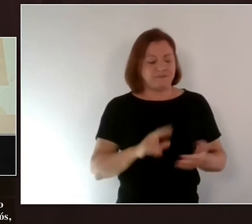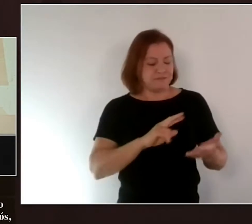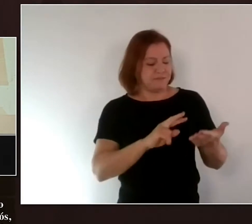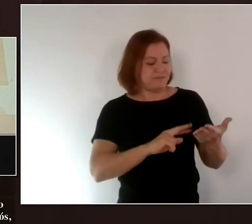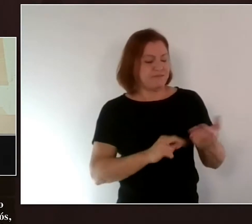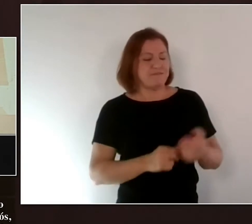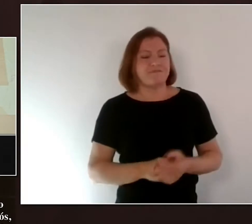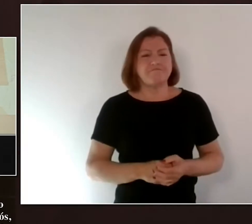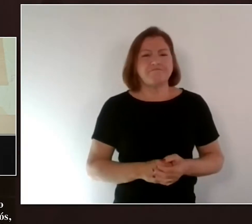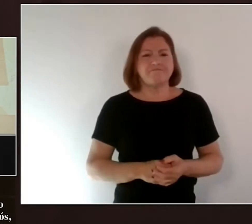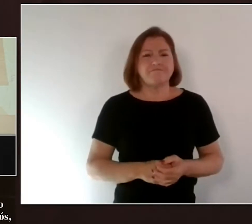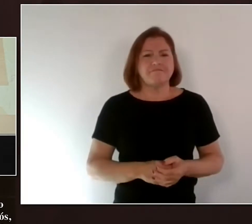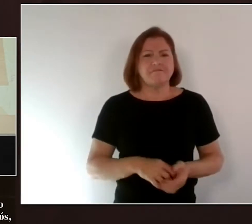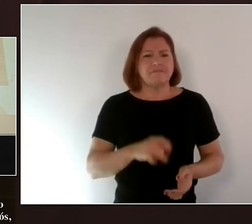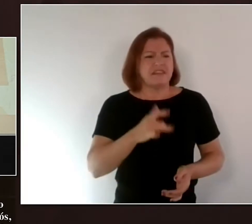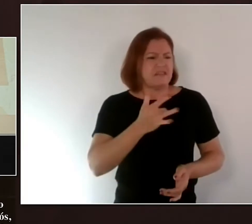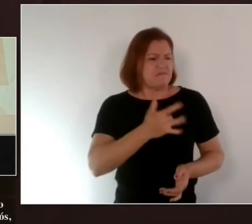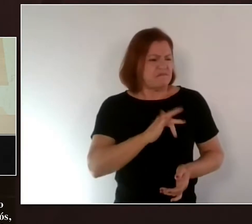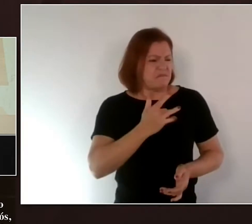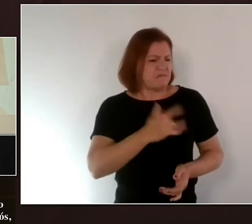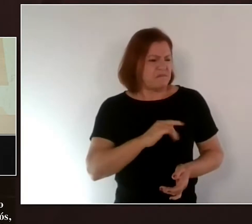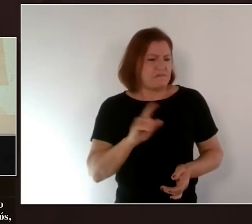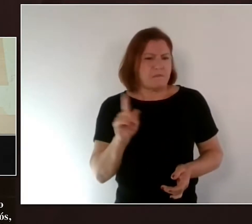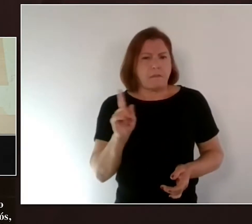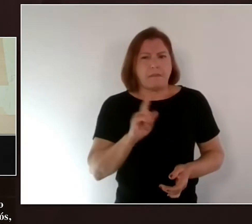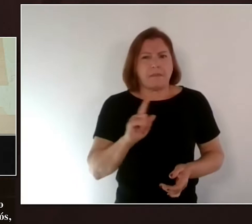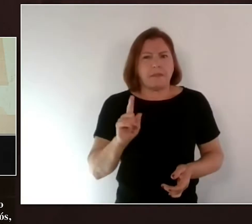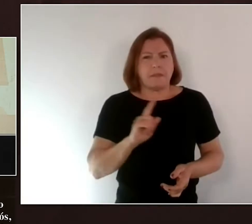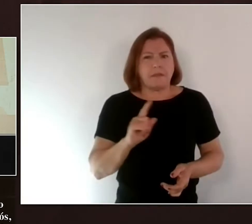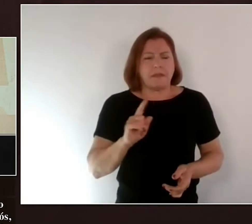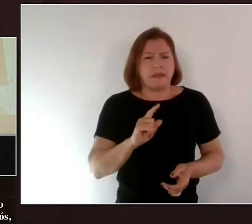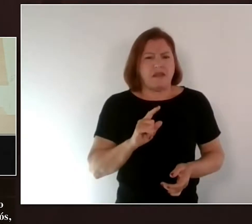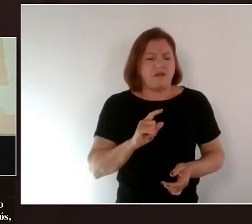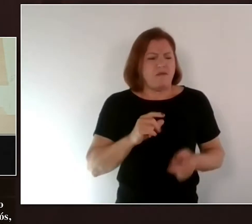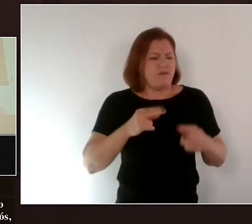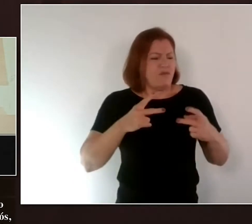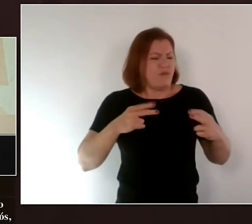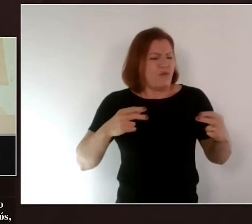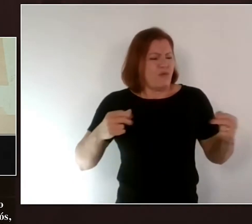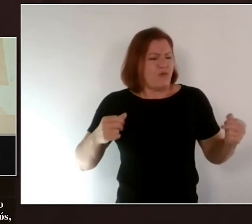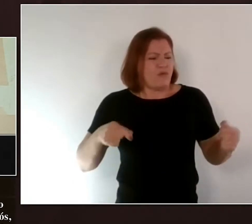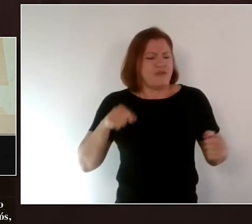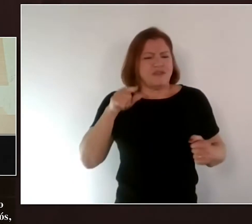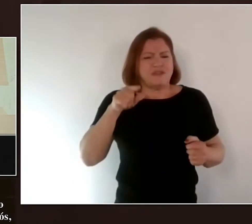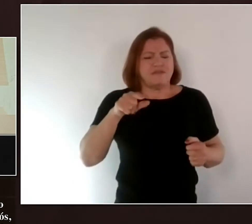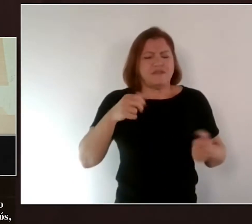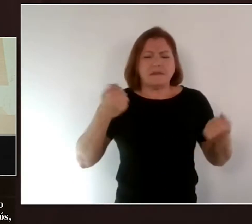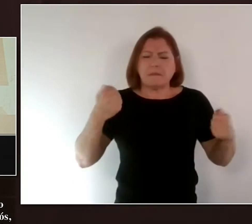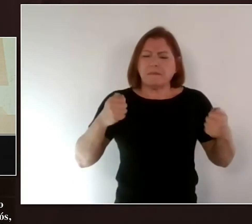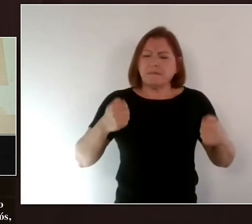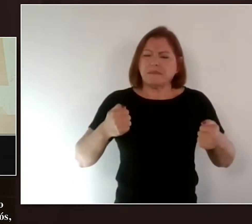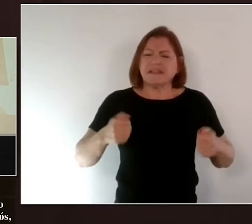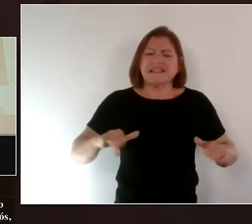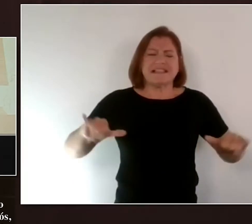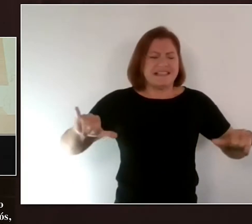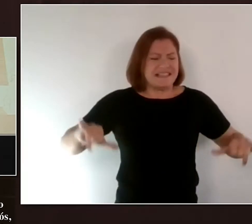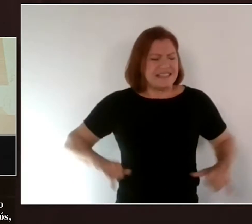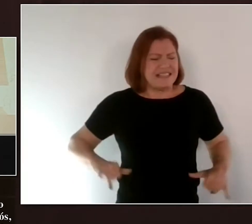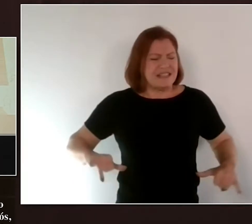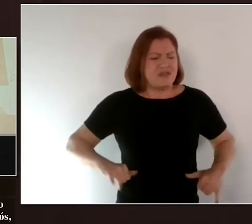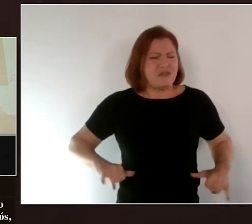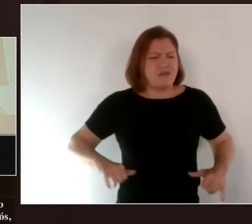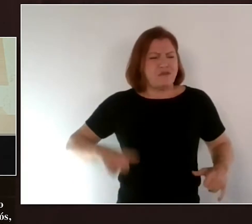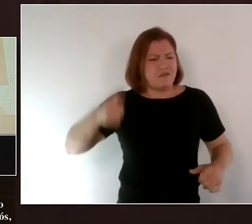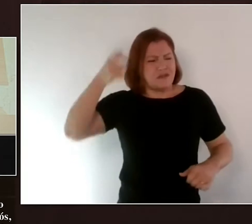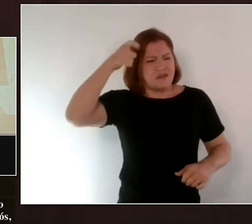não temas as coisas que tens de sofrer, eis que o diabo está para lançar